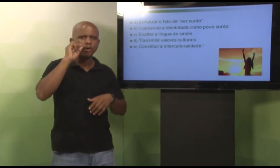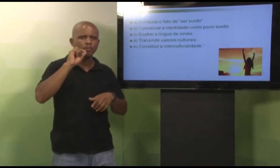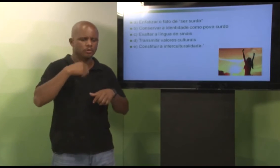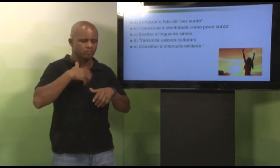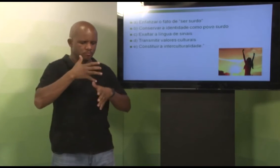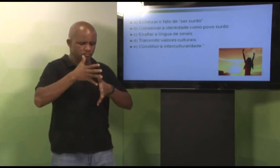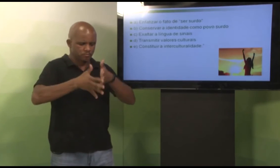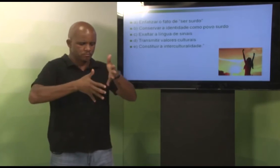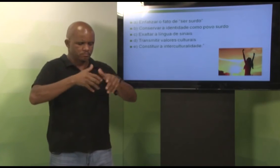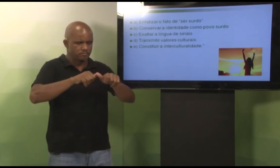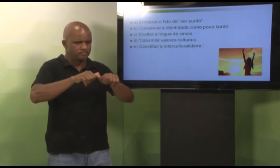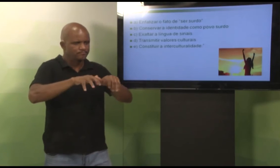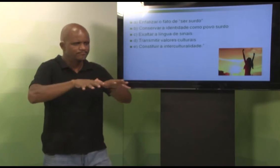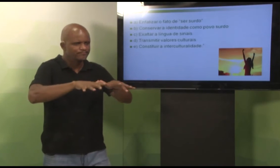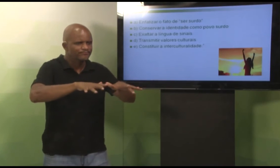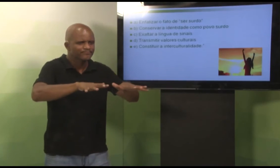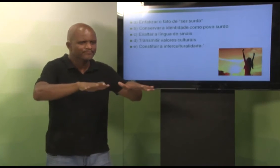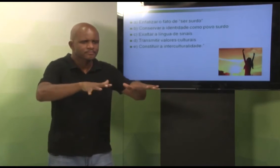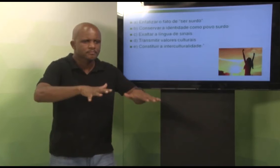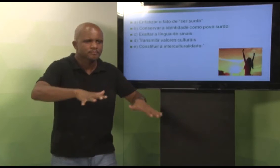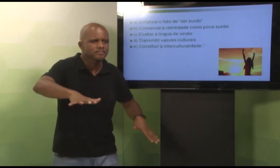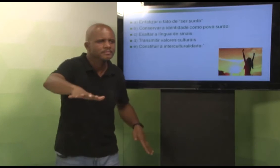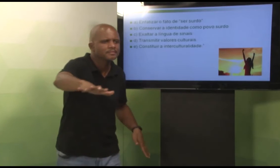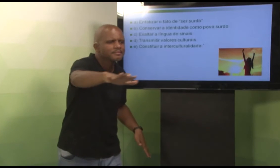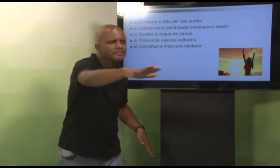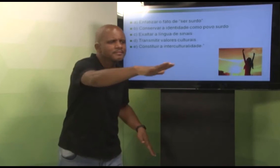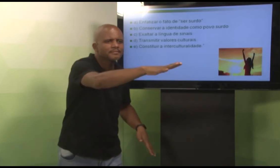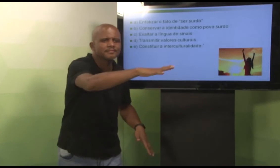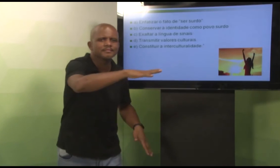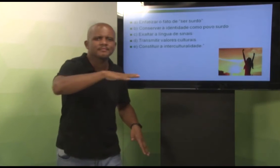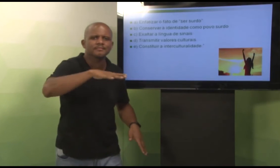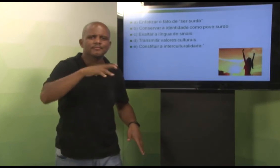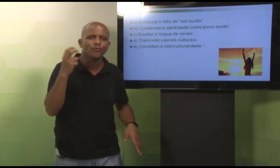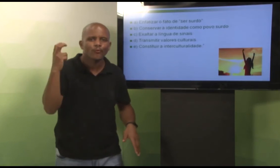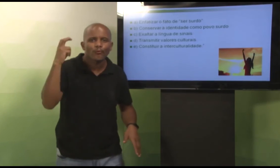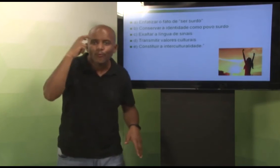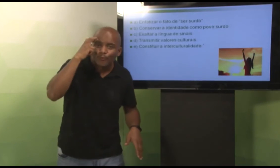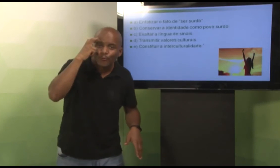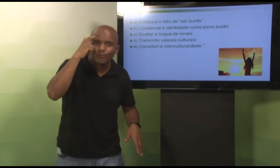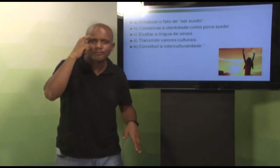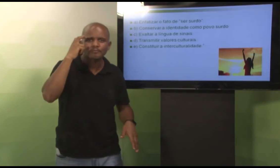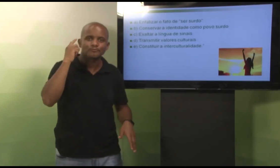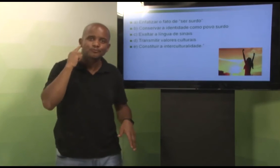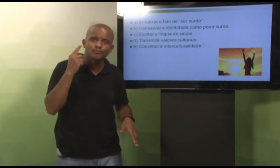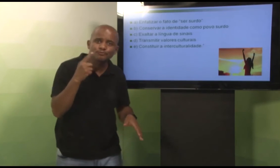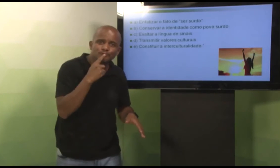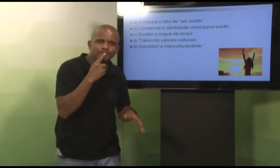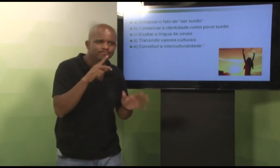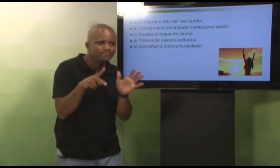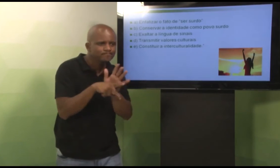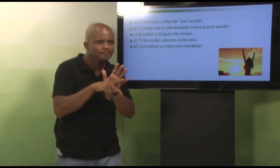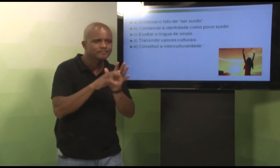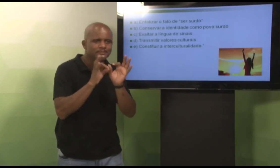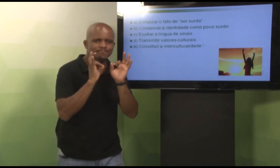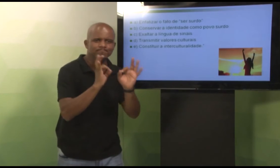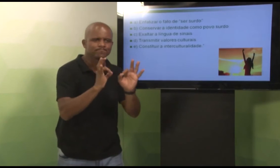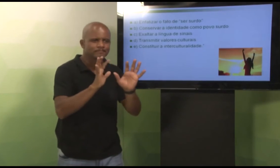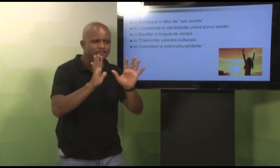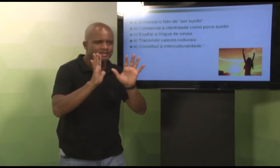No processo de sinalização, o uso da língua de sinais irá disseminar uma cultura surda,